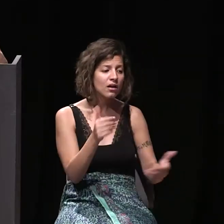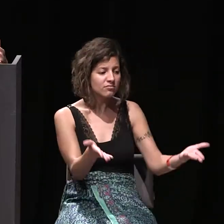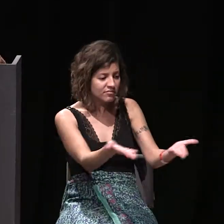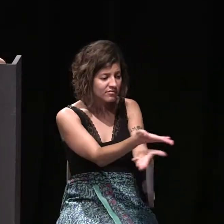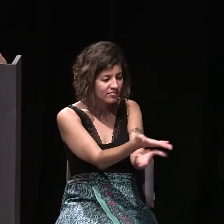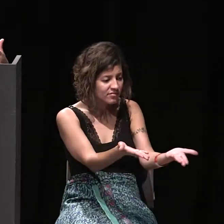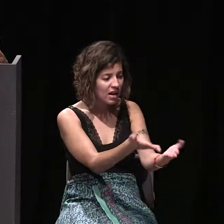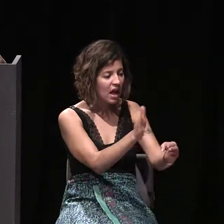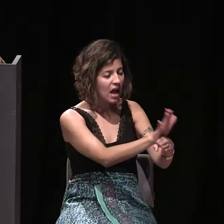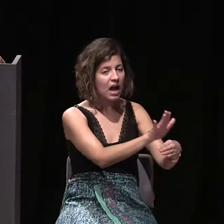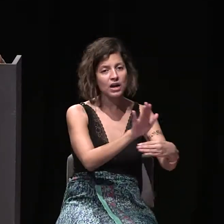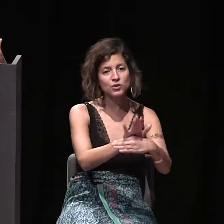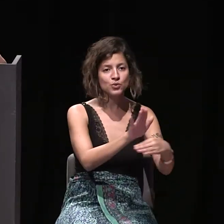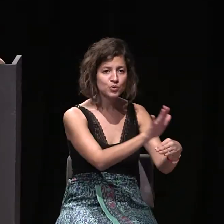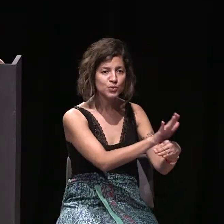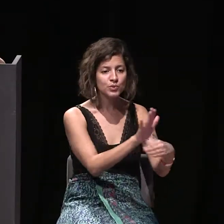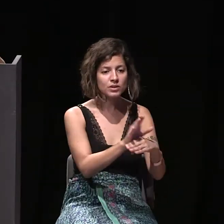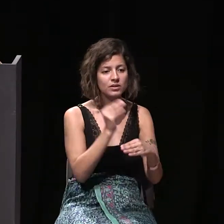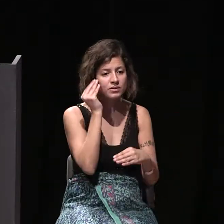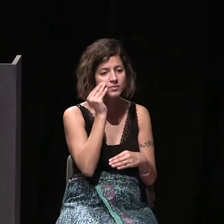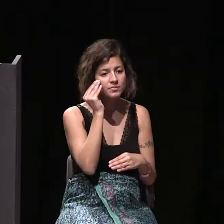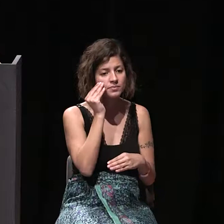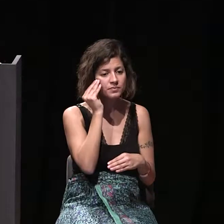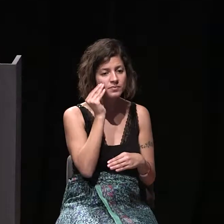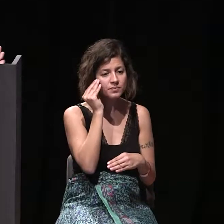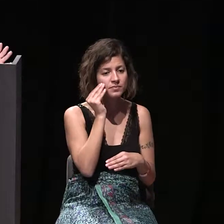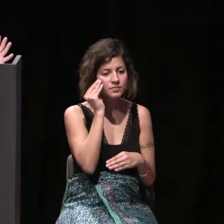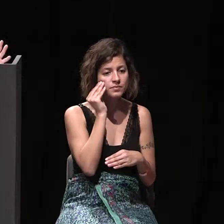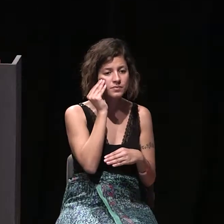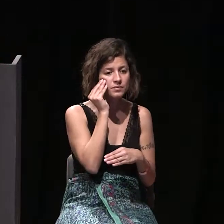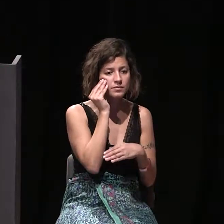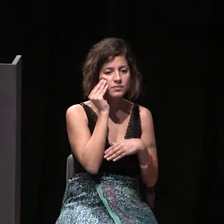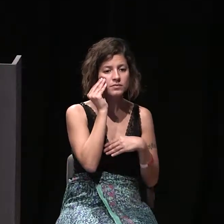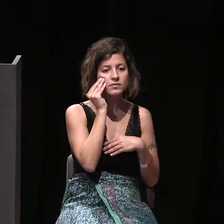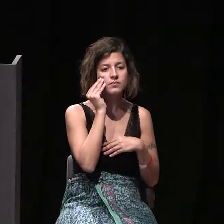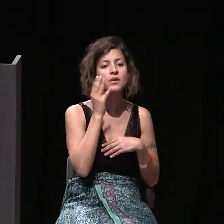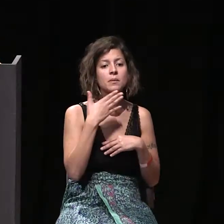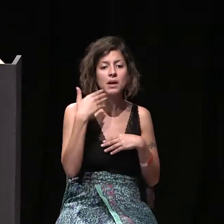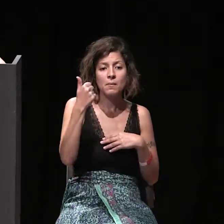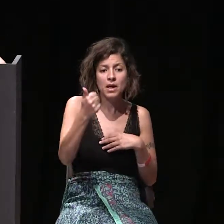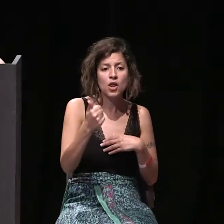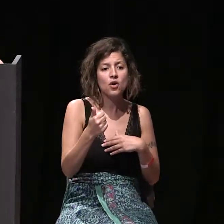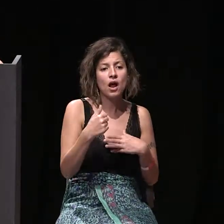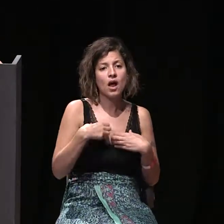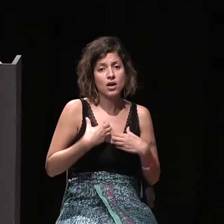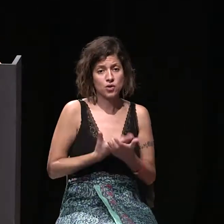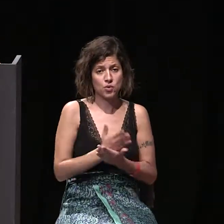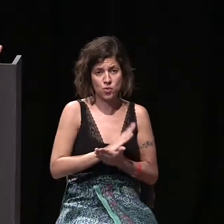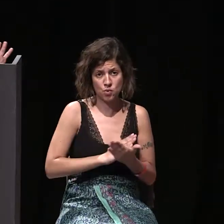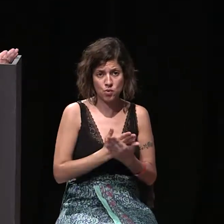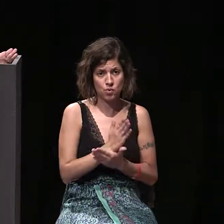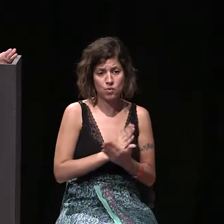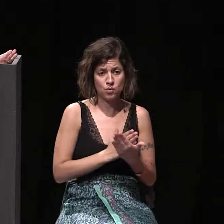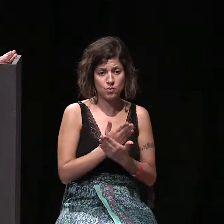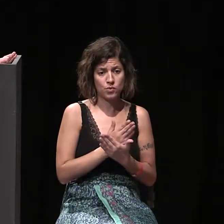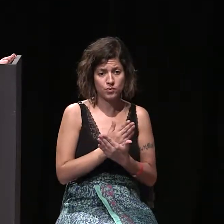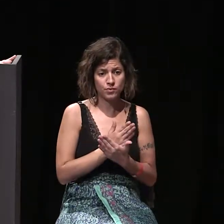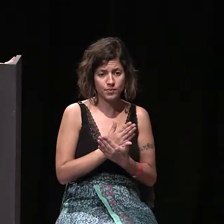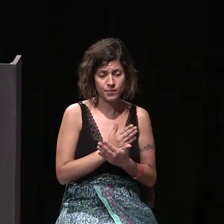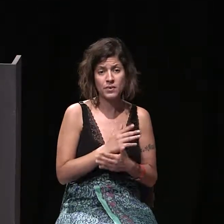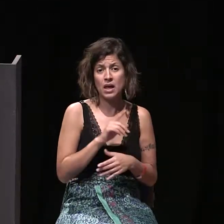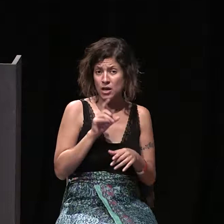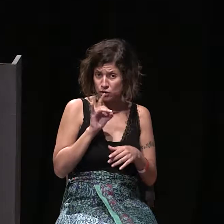troquem receitas, experiências, para melhorar os desconfortos da gestação. Mas aí também a gente não vai falar só de